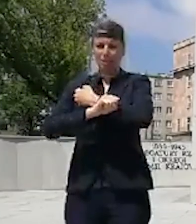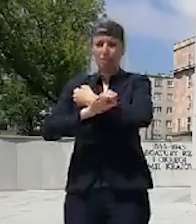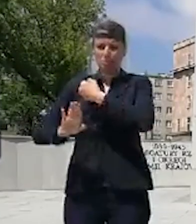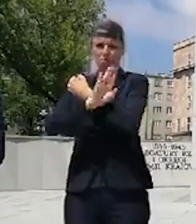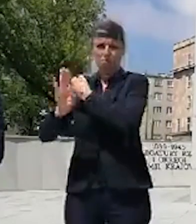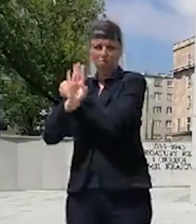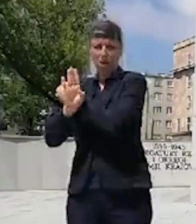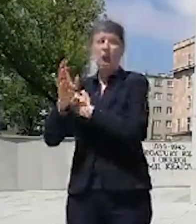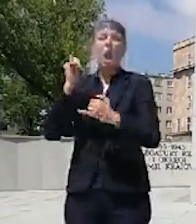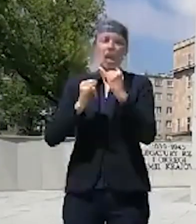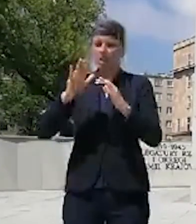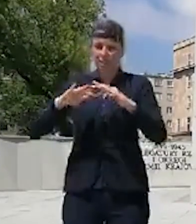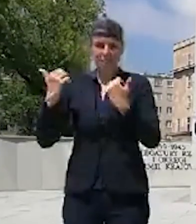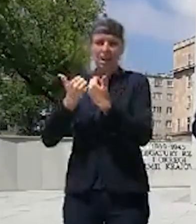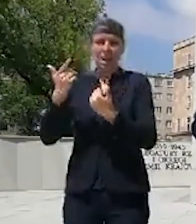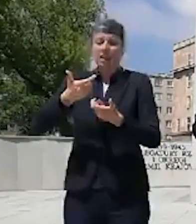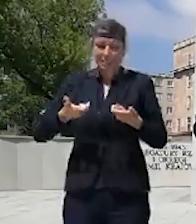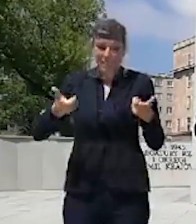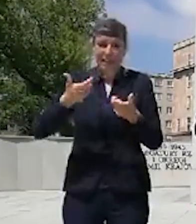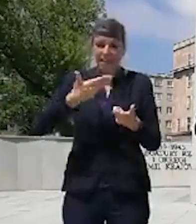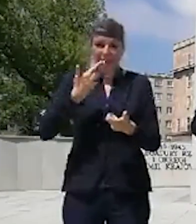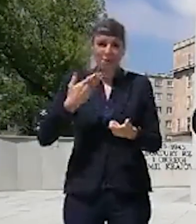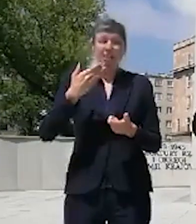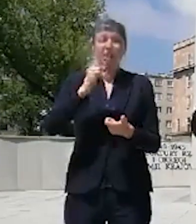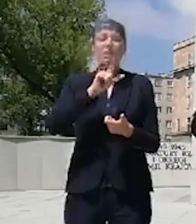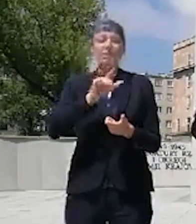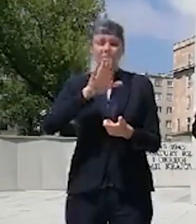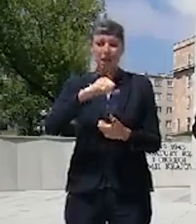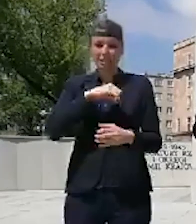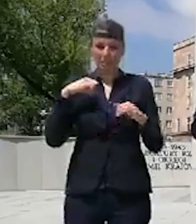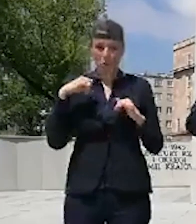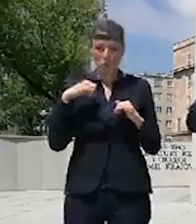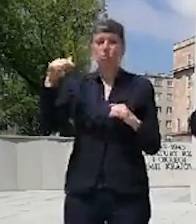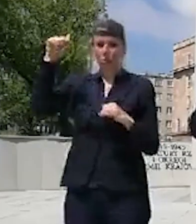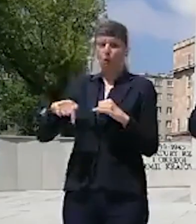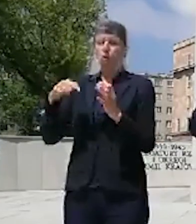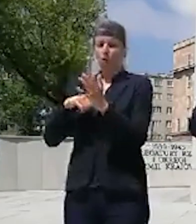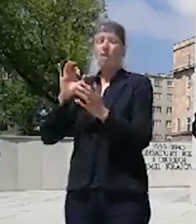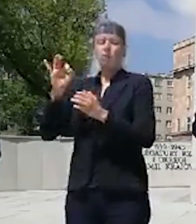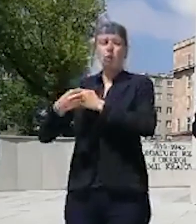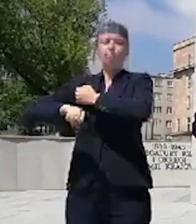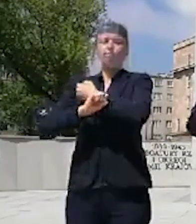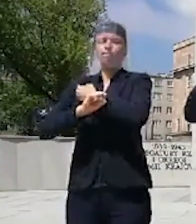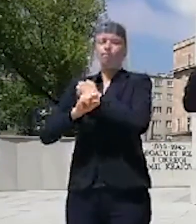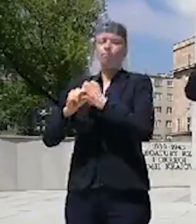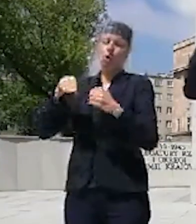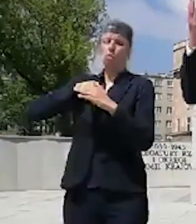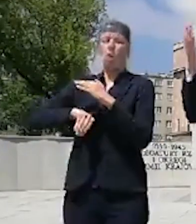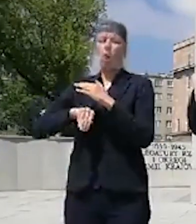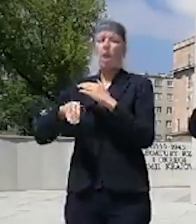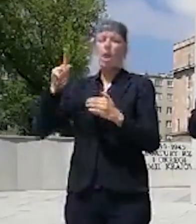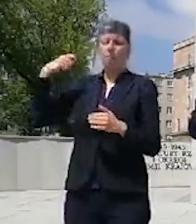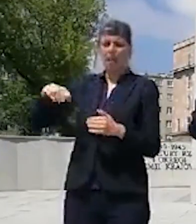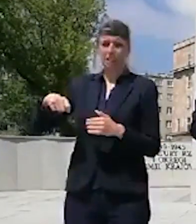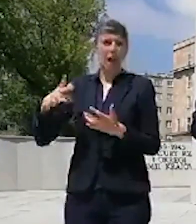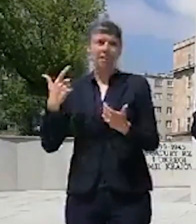izbą samorządową, jego rolę musi pełnić prezydent. To prezydent powinien teraz wołać w imieniu samorządów, nie jeździć do